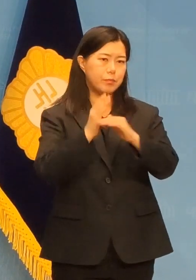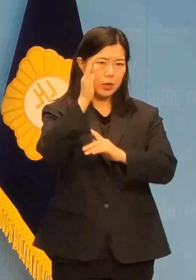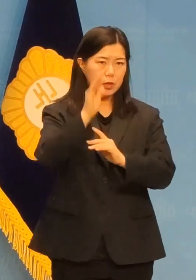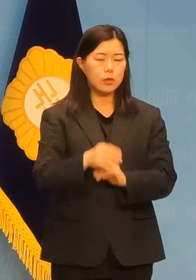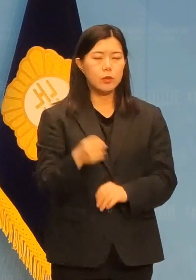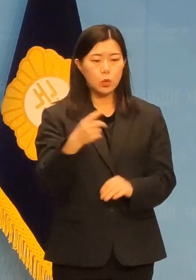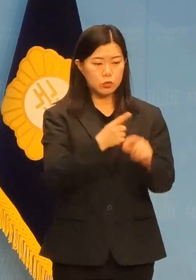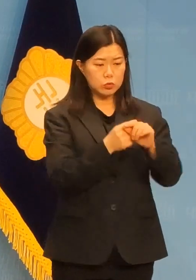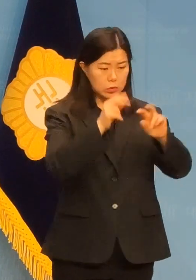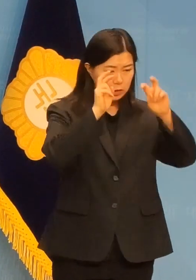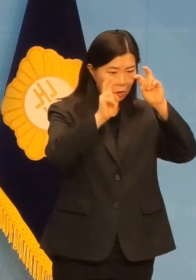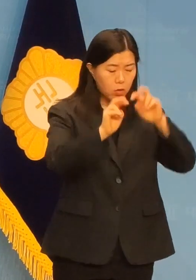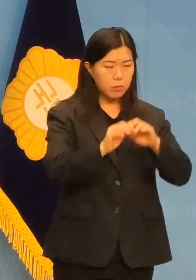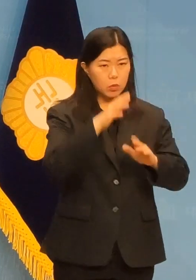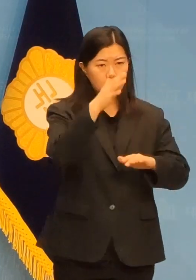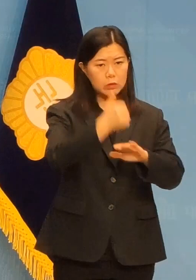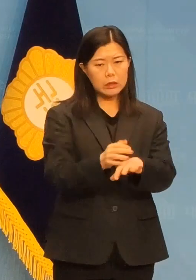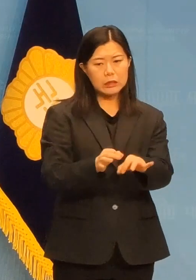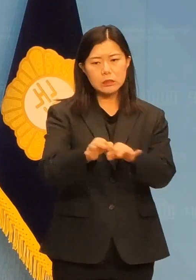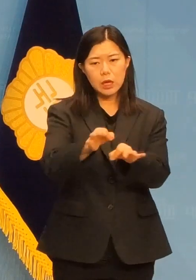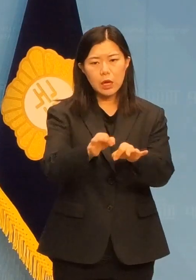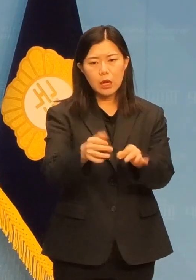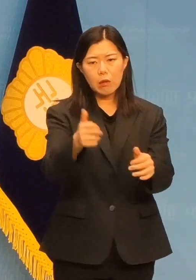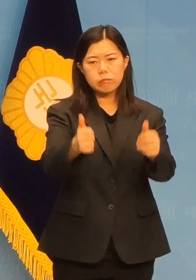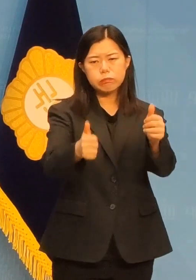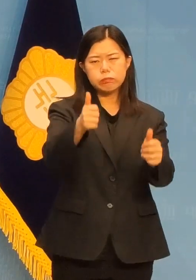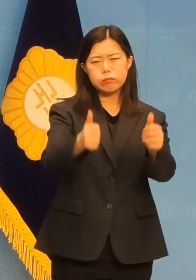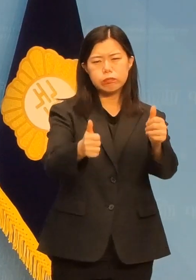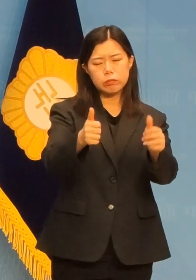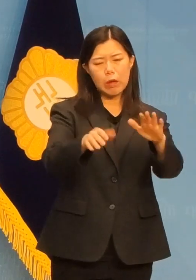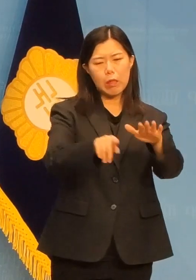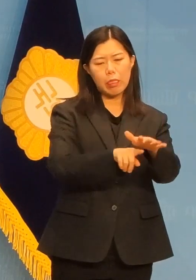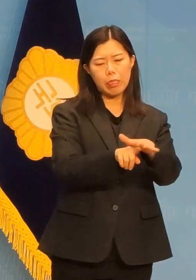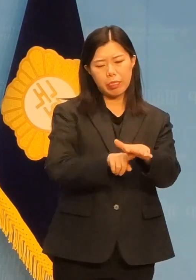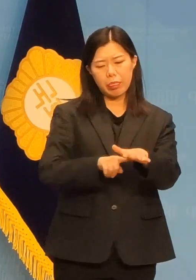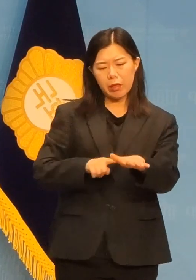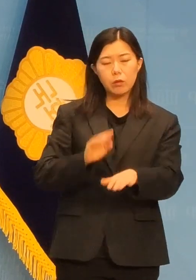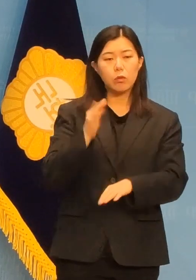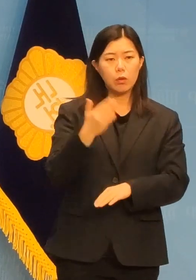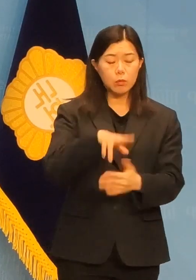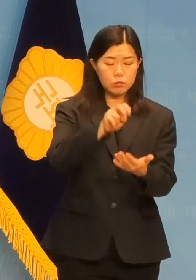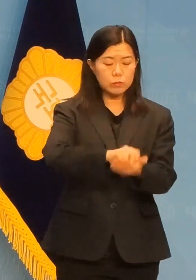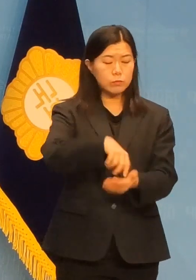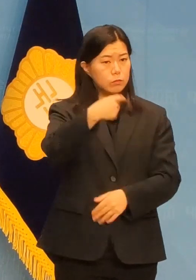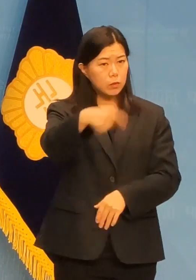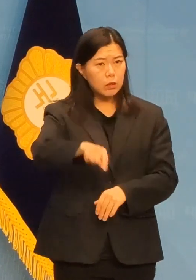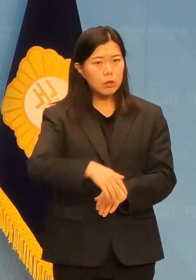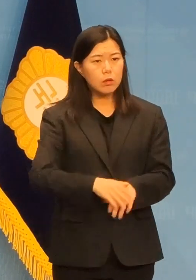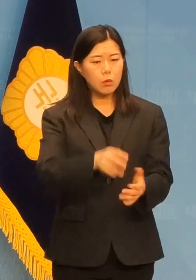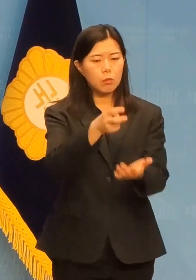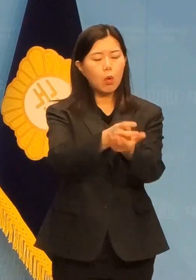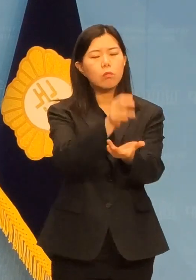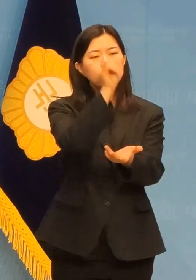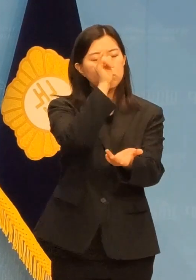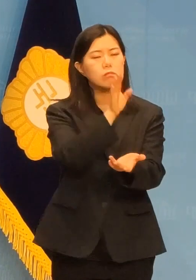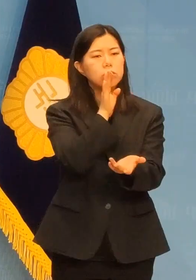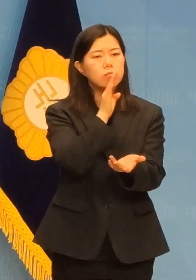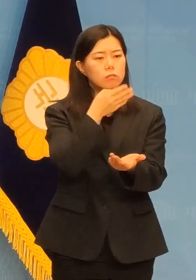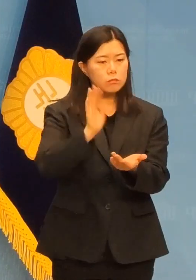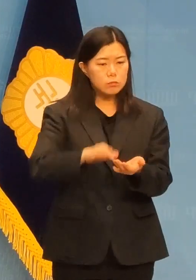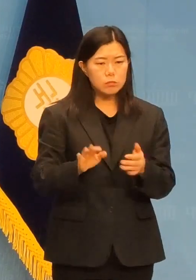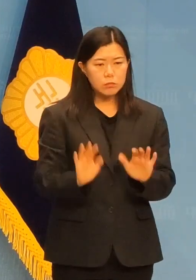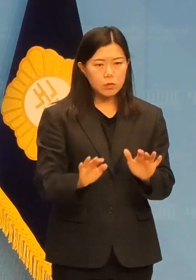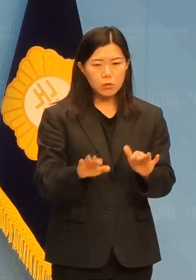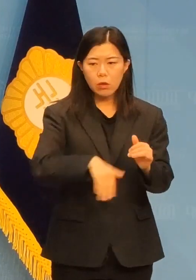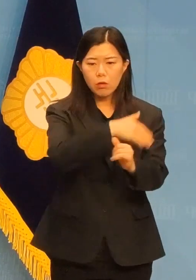중소기업은 시장에서 밀려났습니다. 문제는 분명합니다. 법은 있었지만 현실은